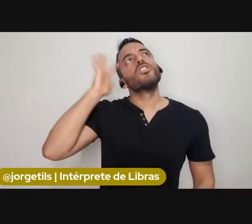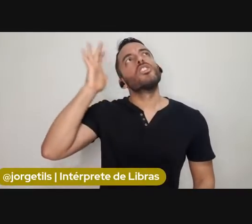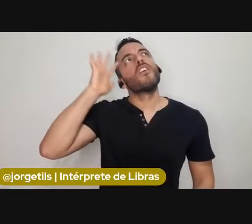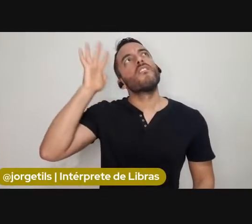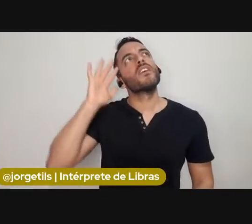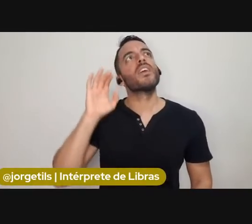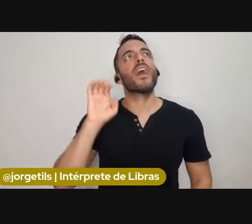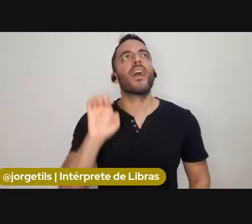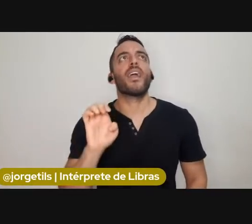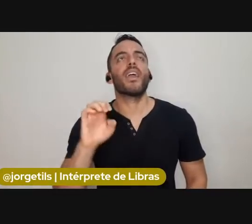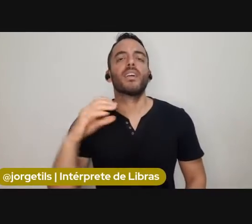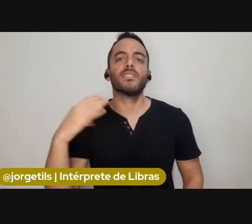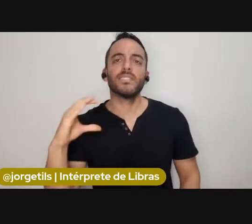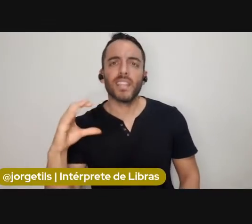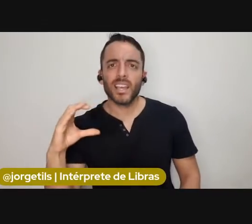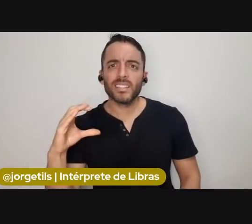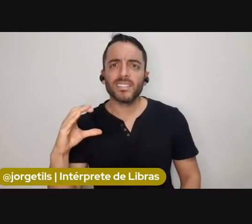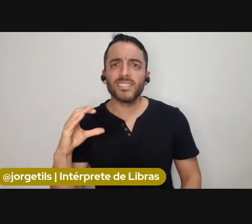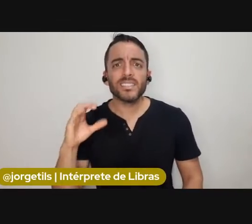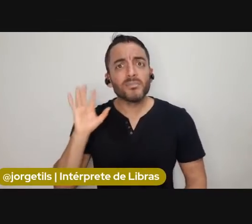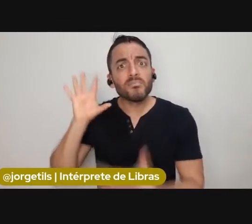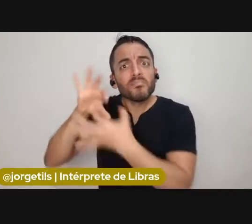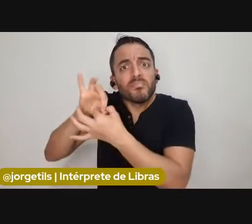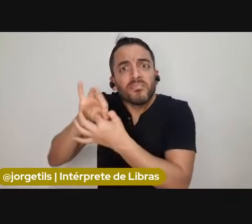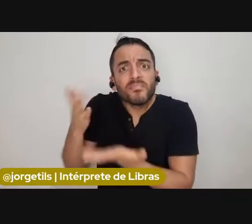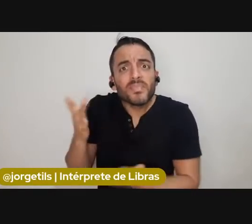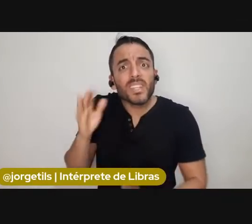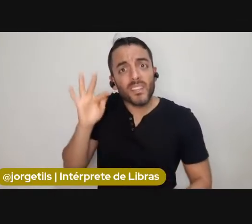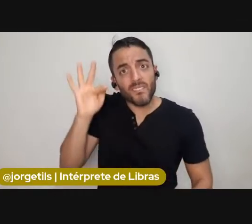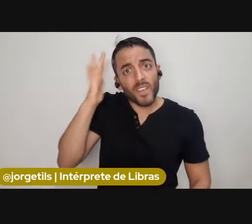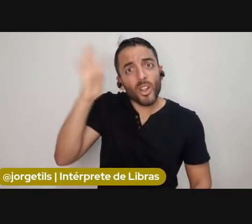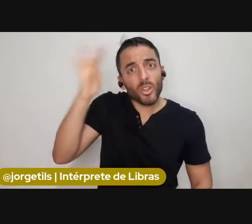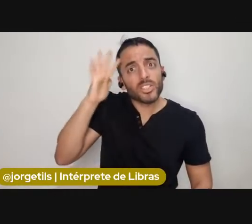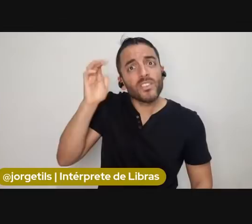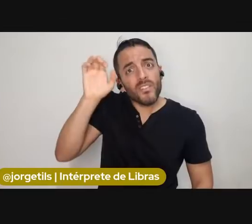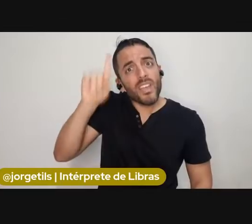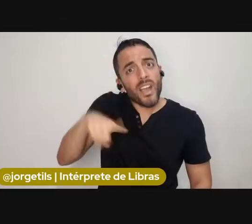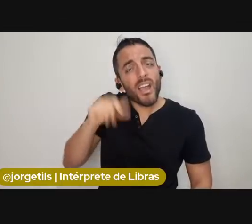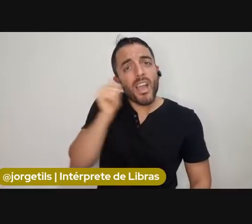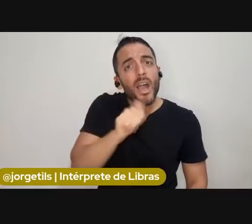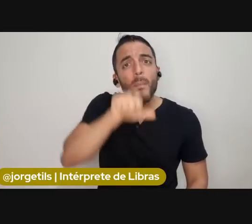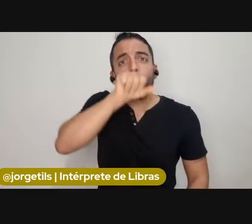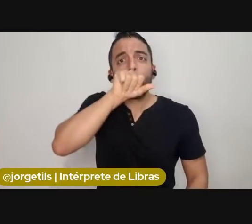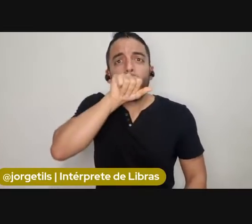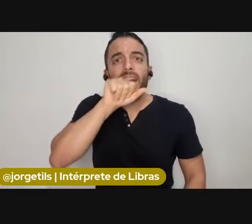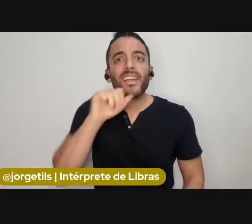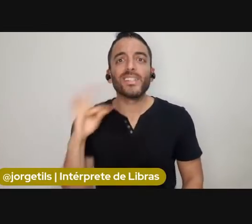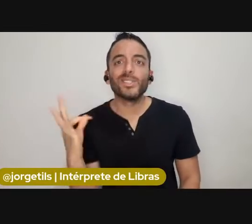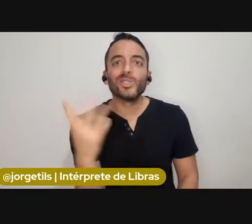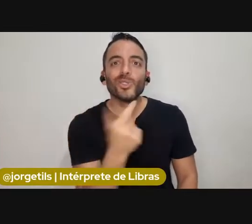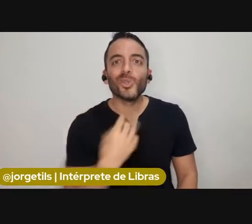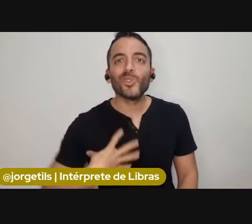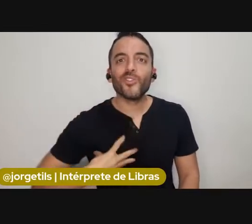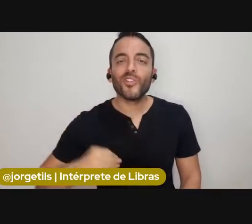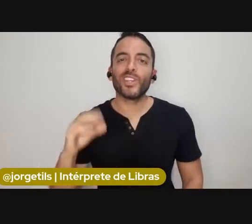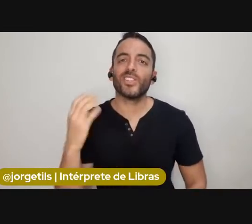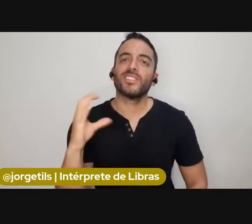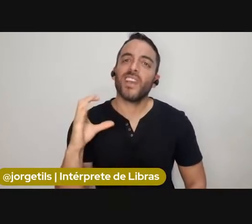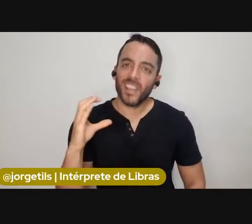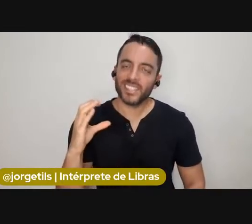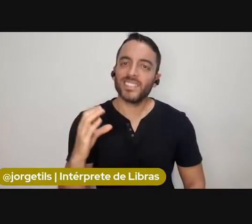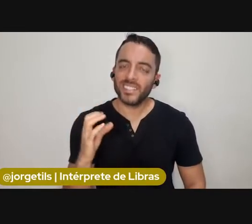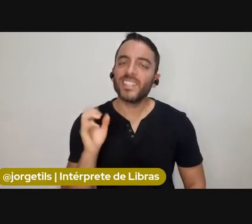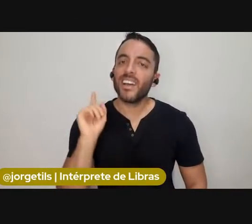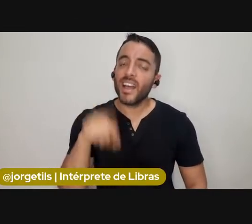é mais ciência do que a filosofia? A filosofia é a mãe das ciências. Então, vamos falar de uma ciência, a